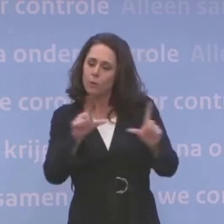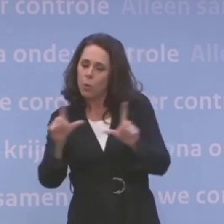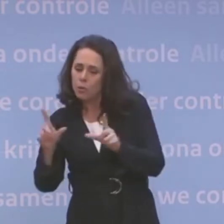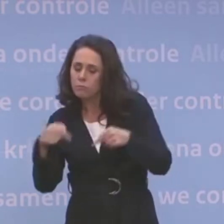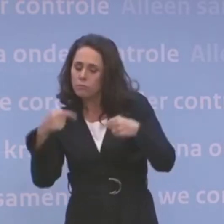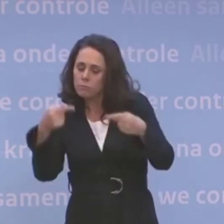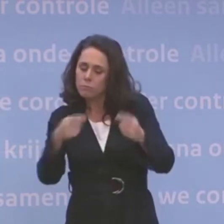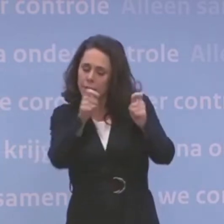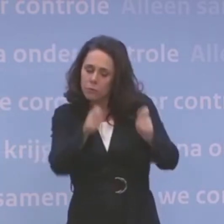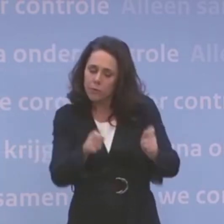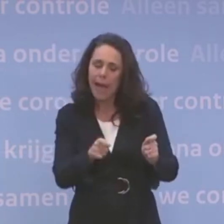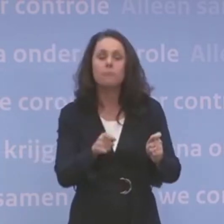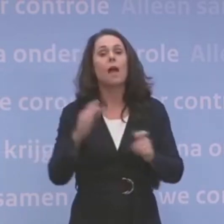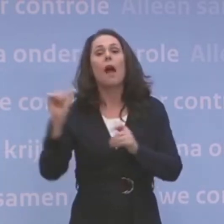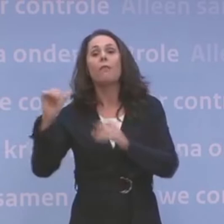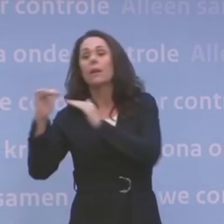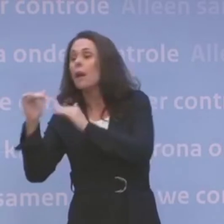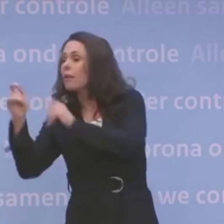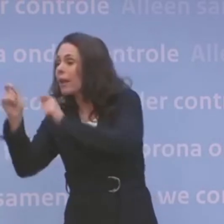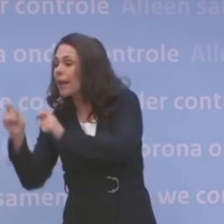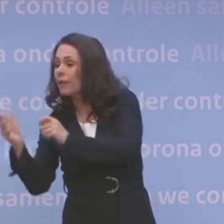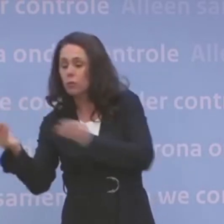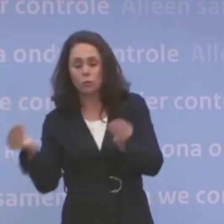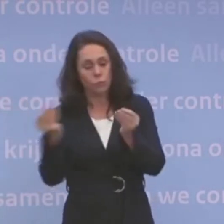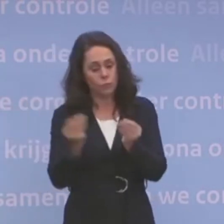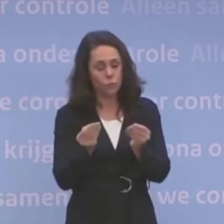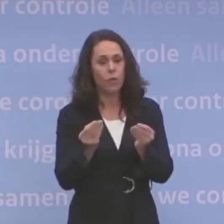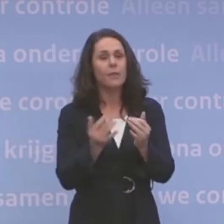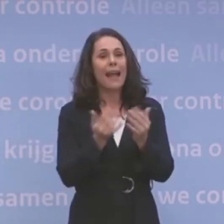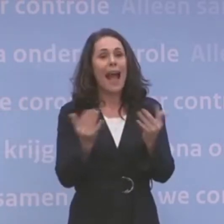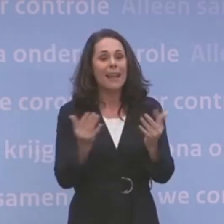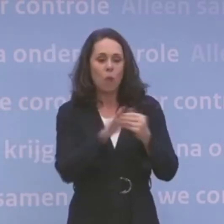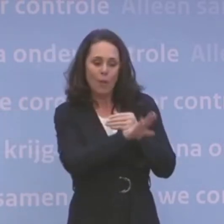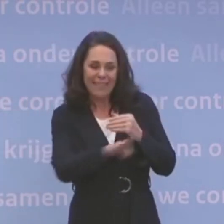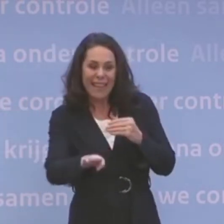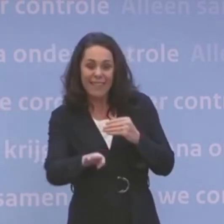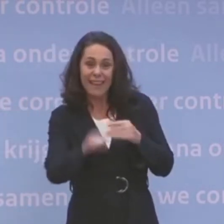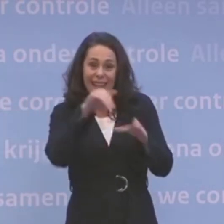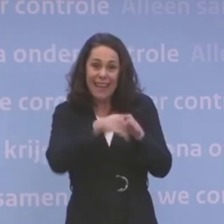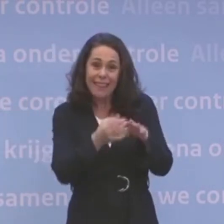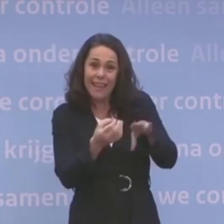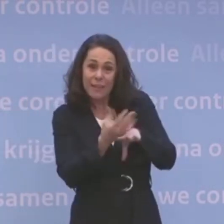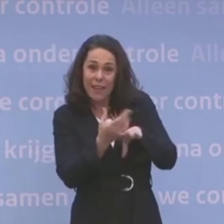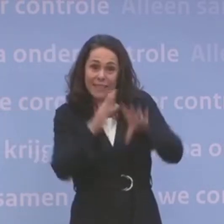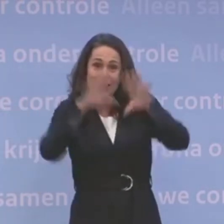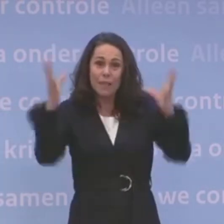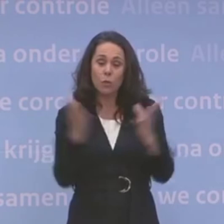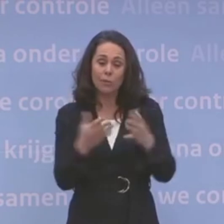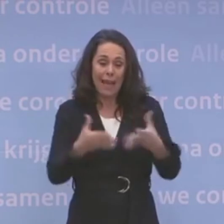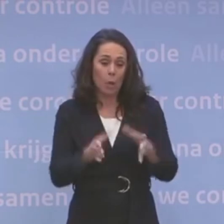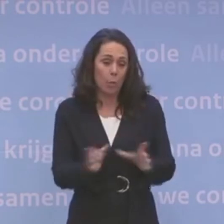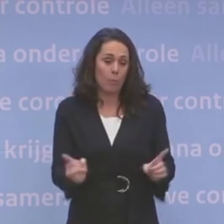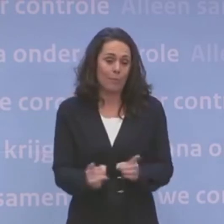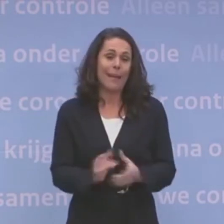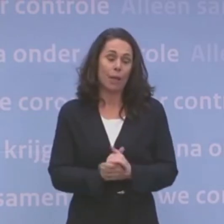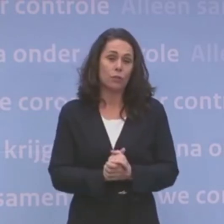met gegevens uit andere landen, is dat het aandeel kinderen met infecties binnen de totale groep eigenlijk beperkt is. In